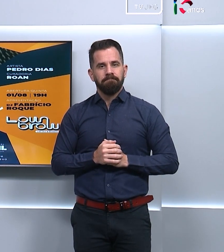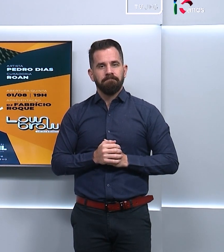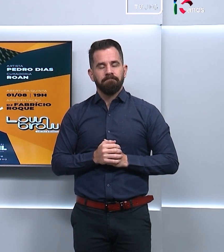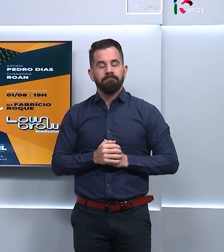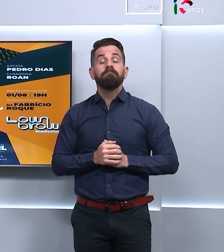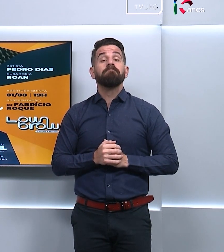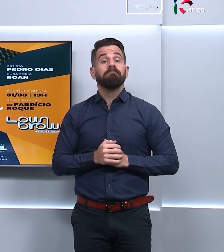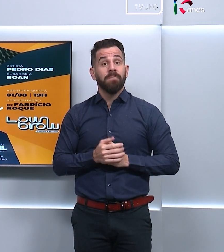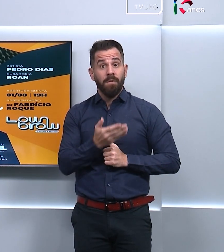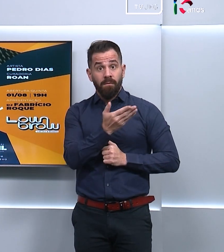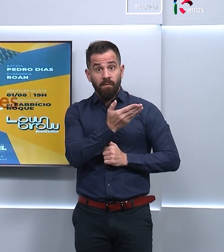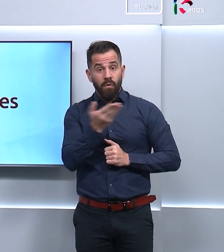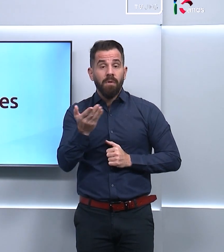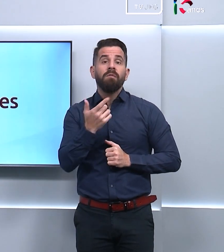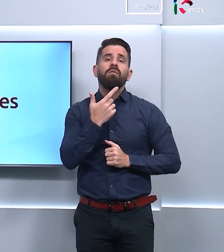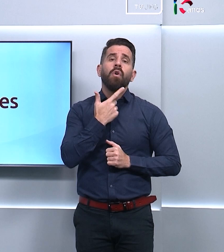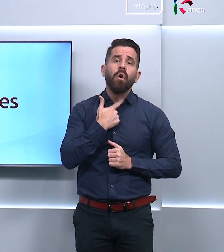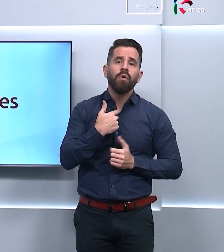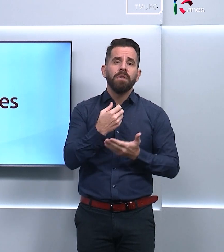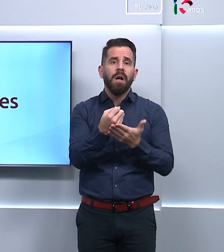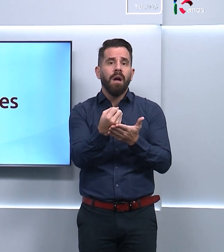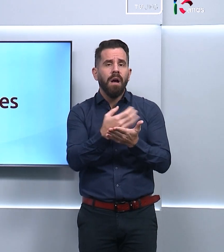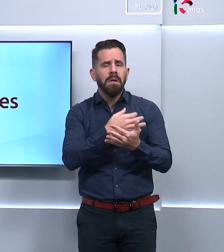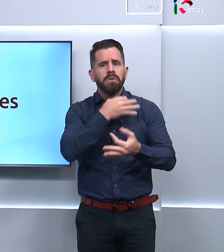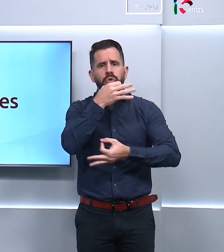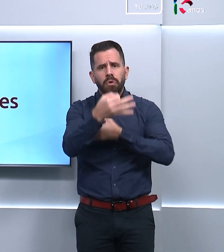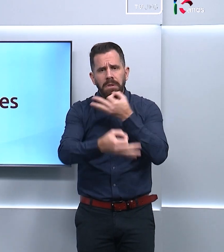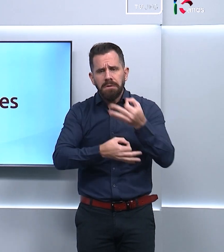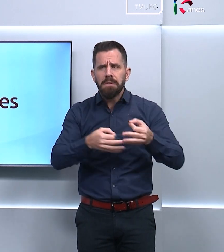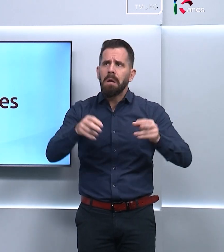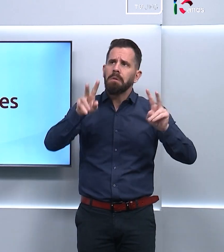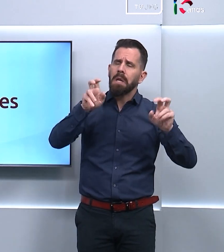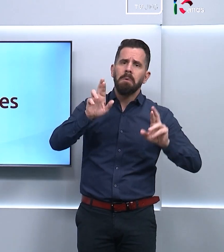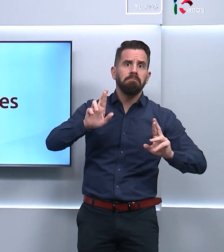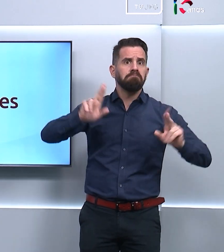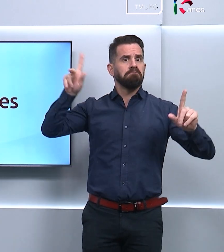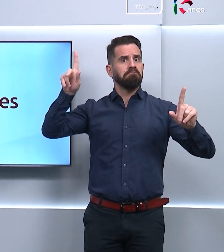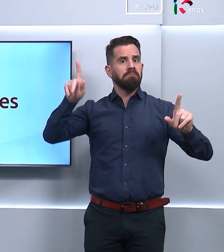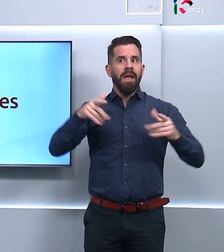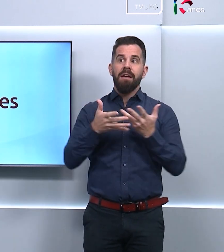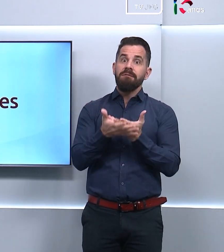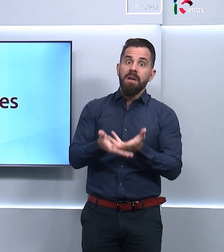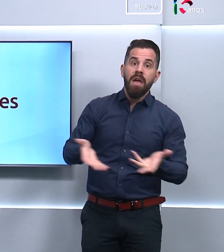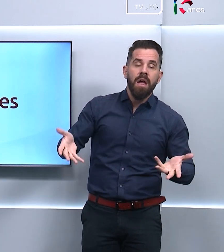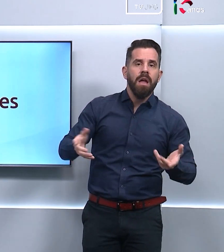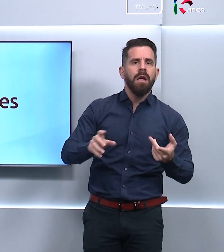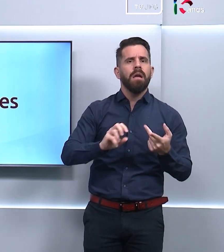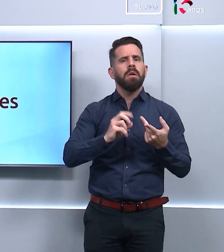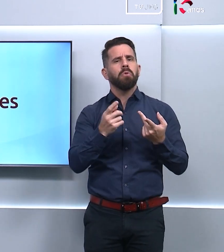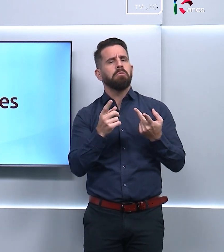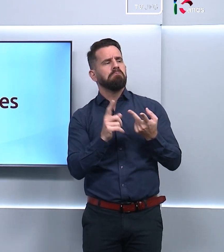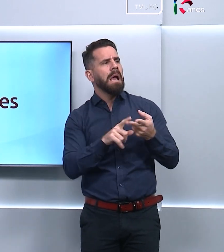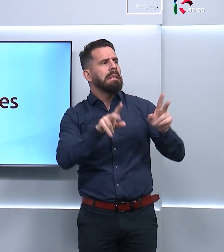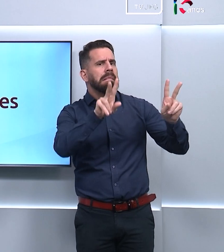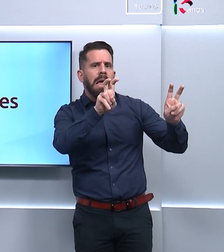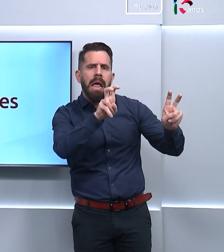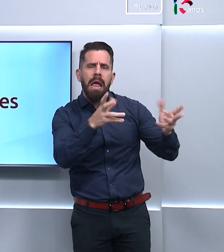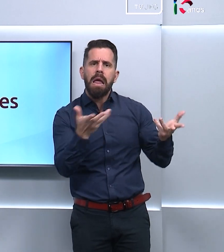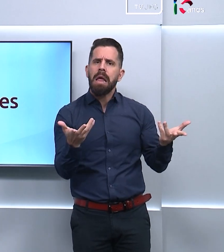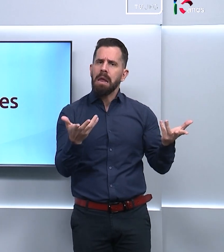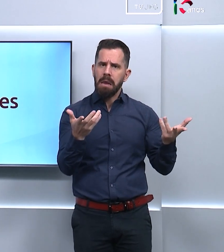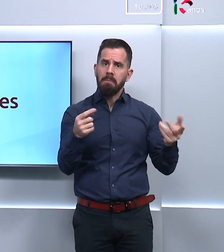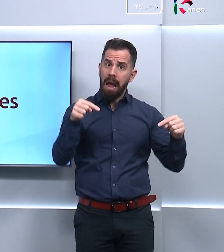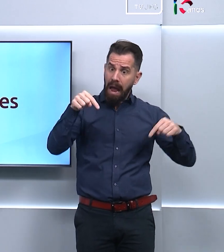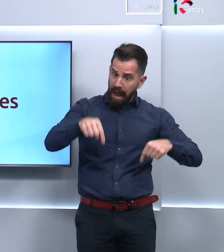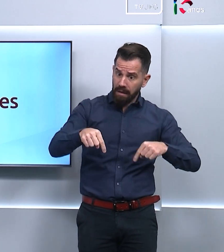E se você quiser fazer sua sugestão para a gente, seja de evento que quer que a gente divulgue ou de tema que quer ver discutido aqui no nosso programa,